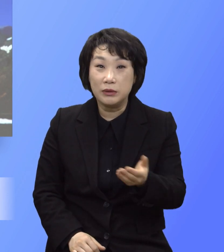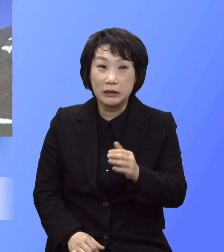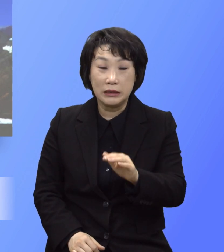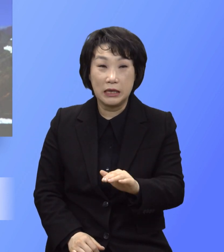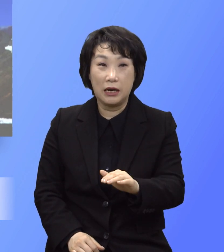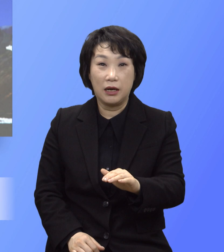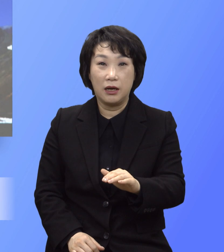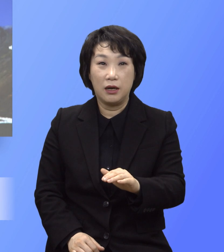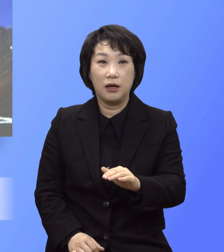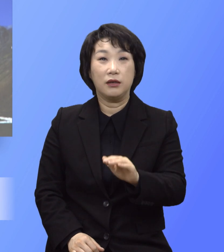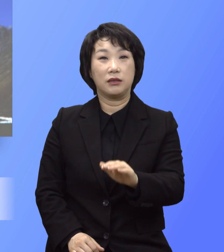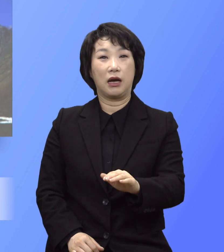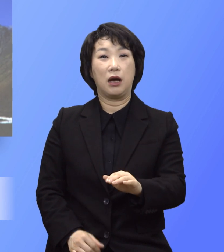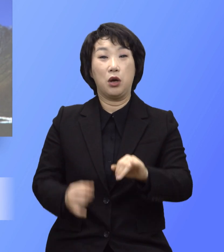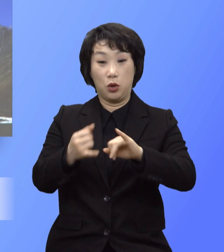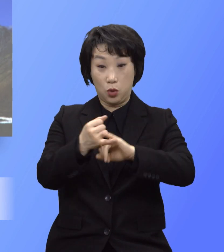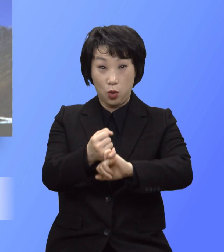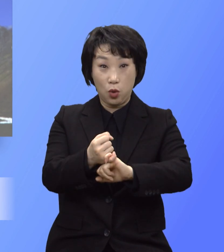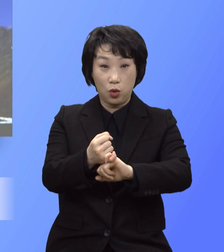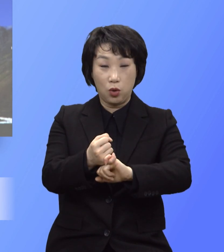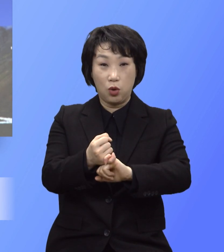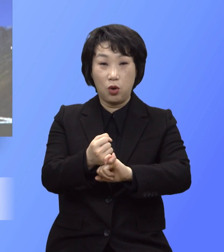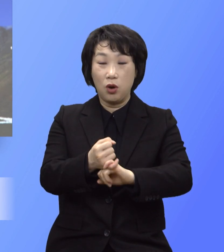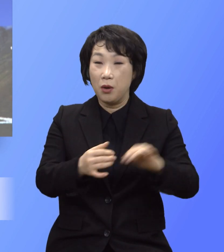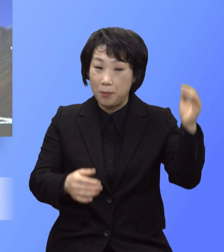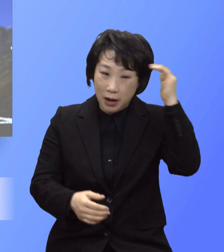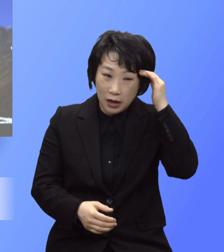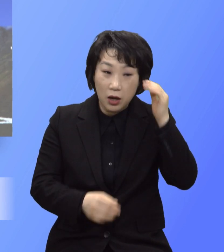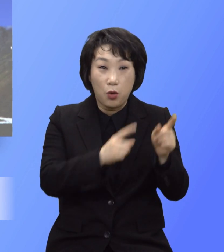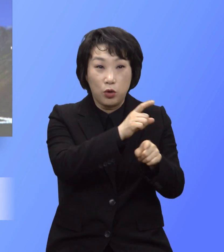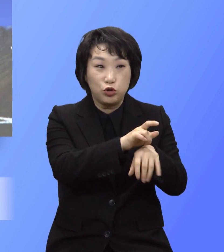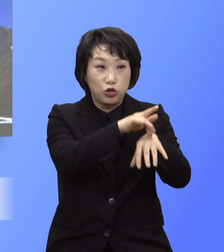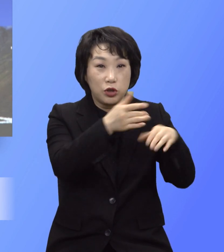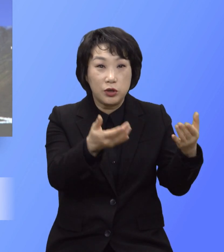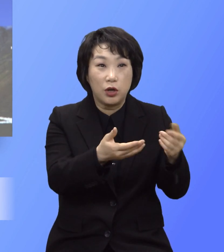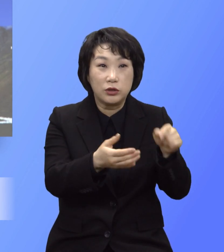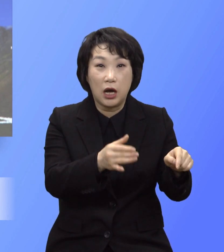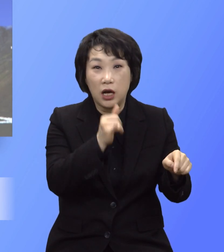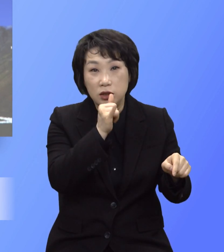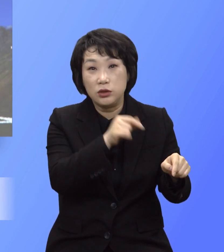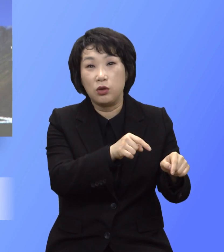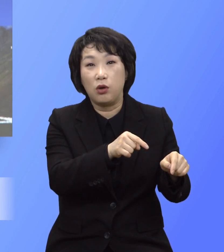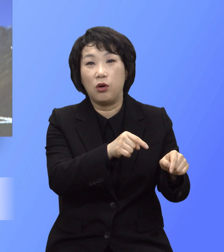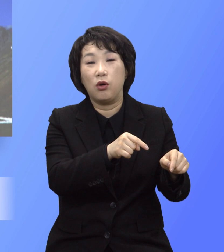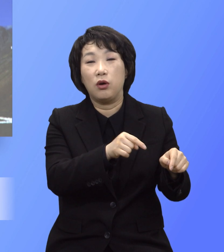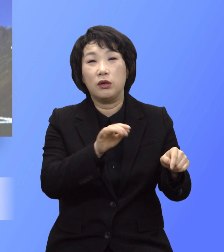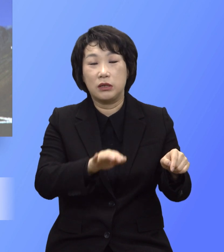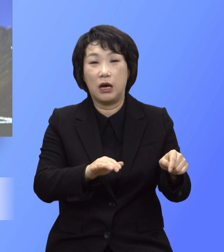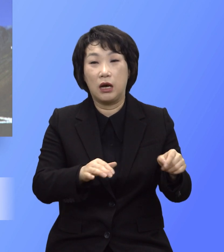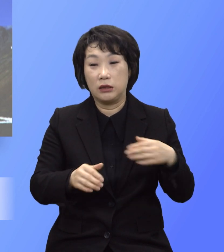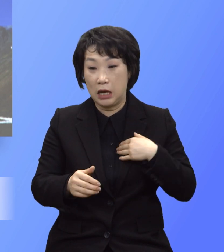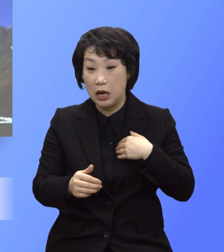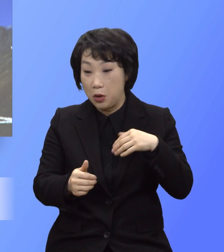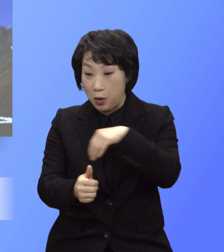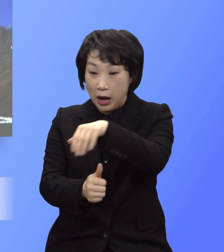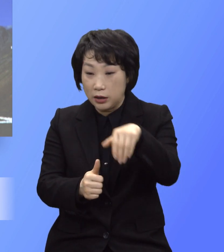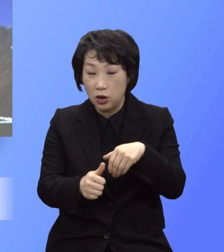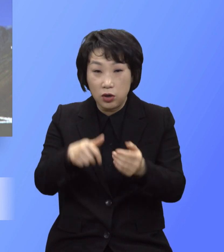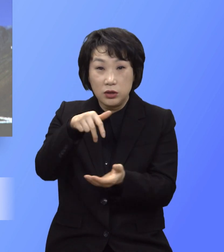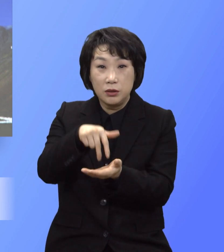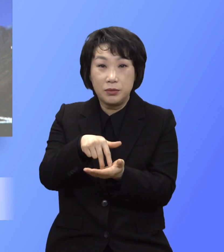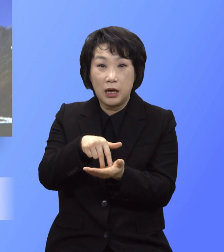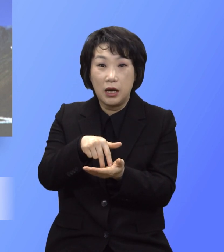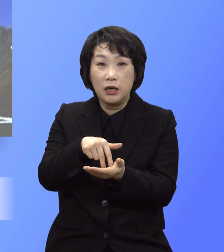그러느냐? 반드시 방해하는 마귀 사단 귀신 역사가 환경을 통해서